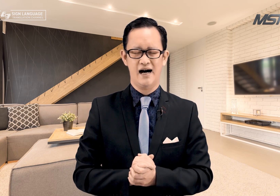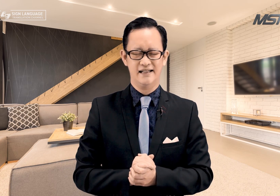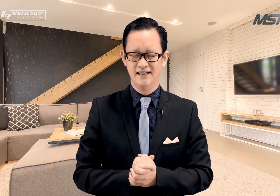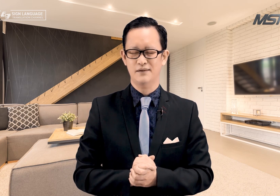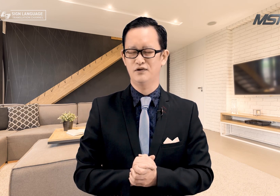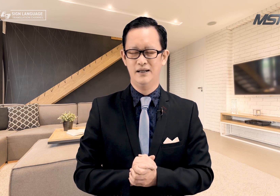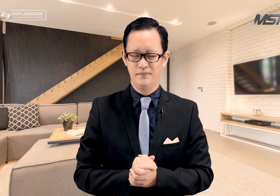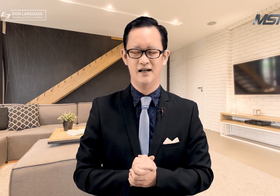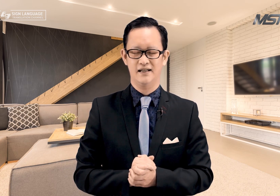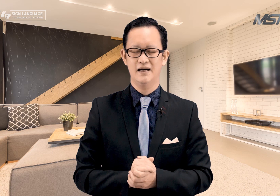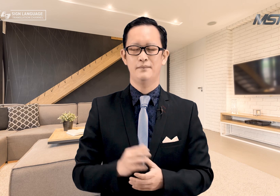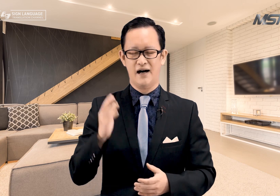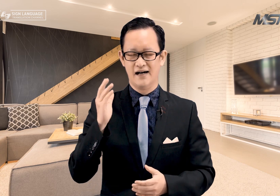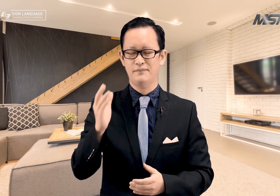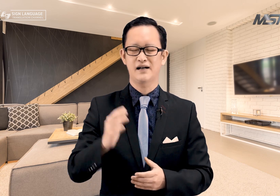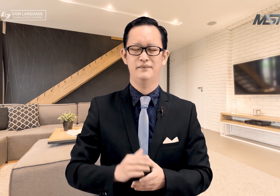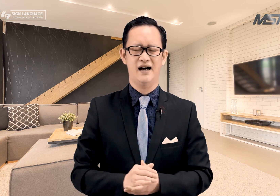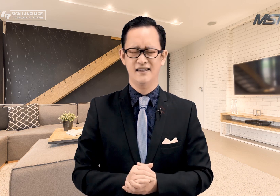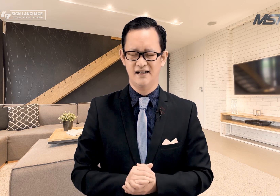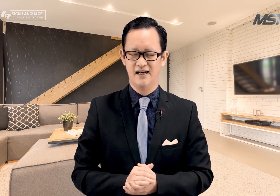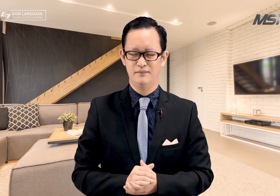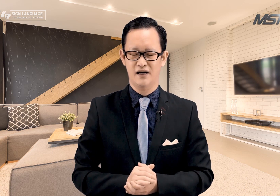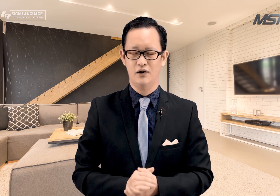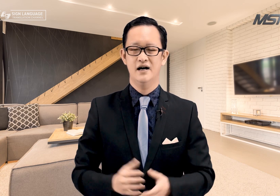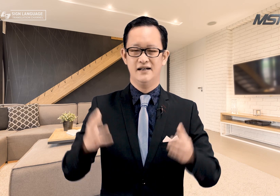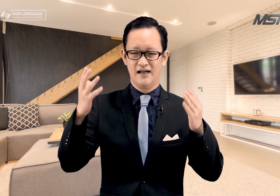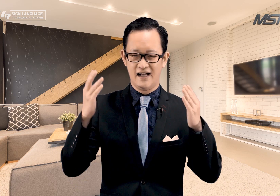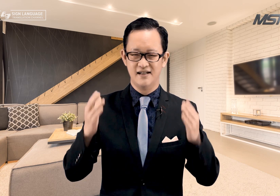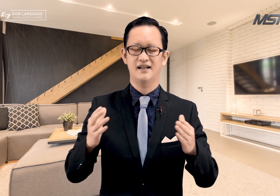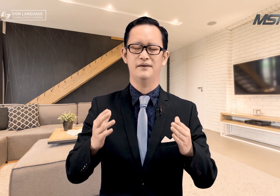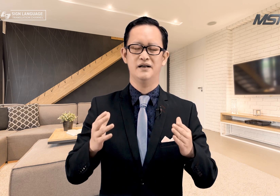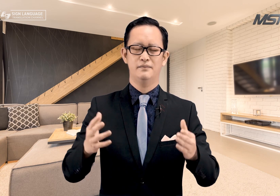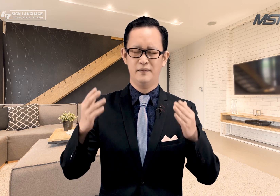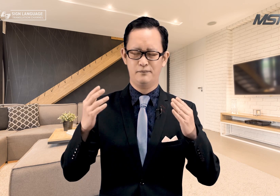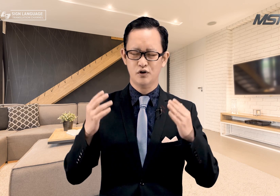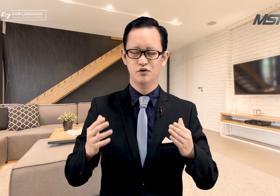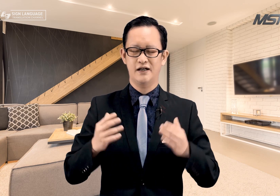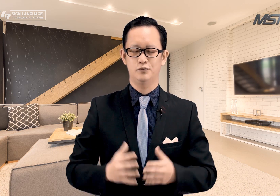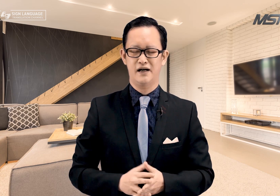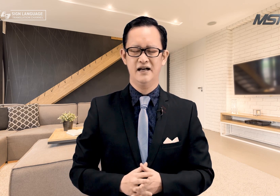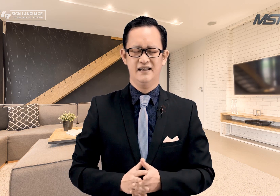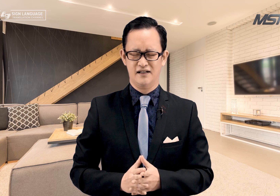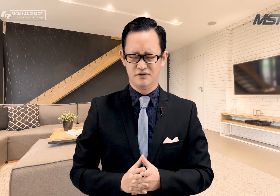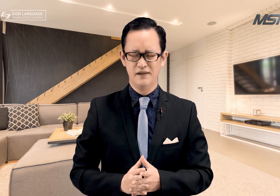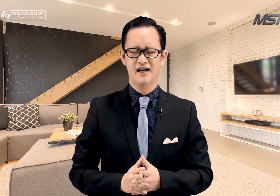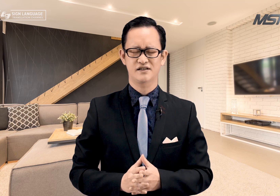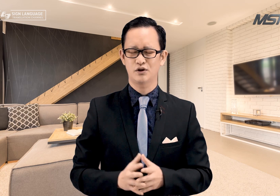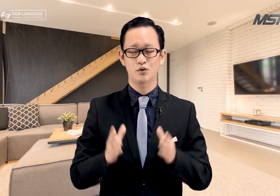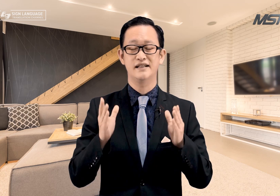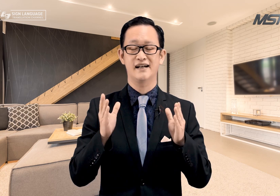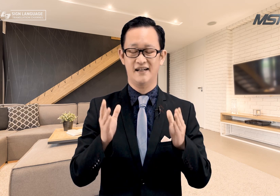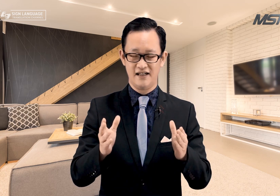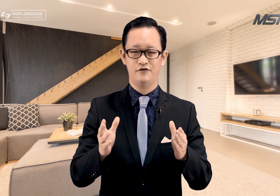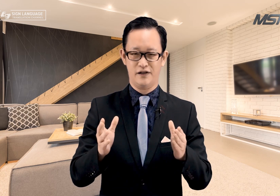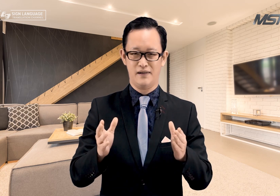mengalami hadirat-Mu lebih lagi. Pengharapan kami hanya di dalam Engkau, dan ajari kami memiliki postur kehidupan yang benar